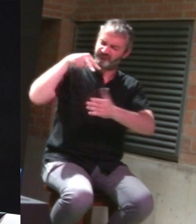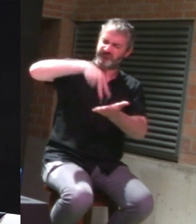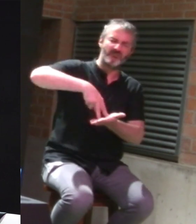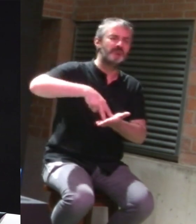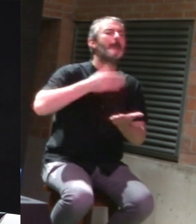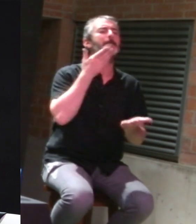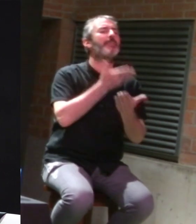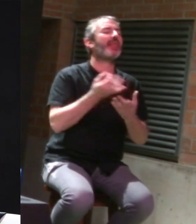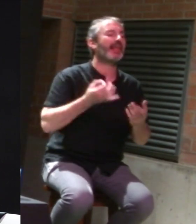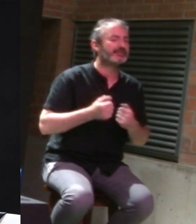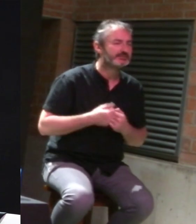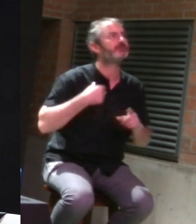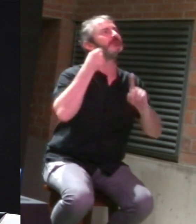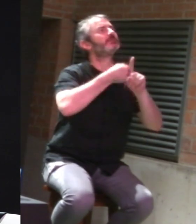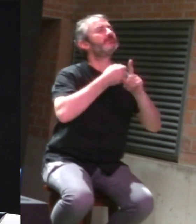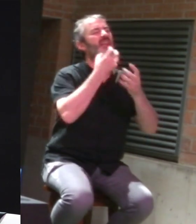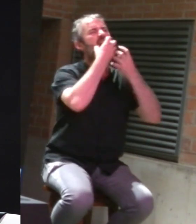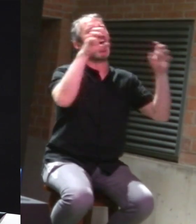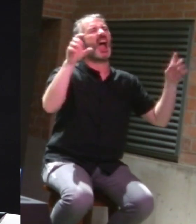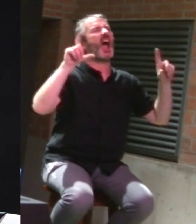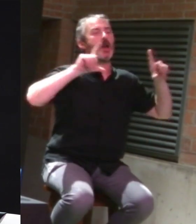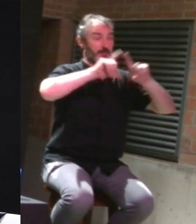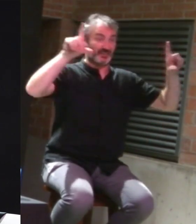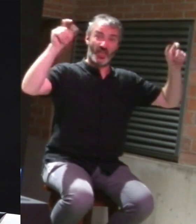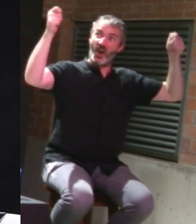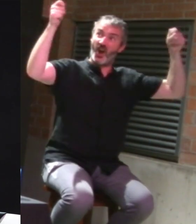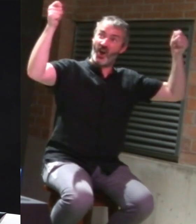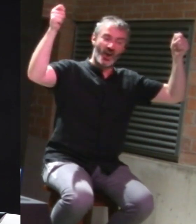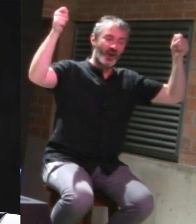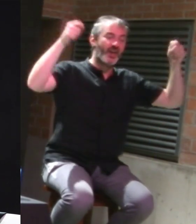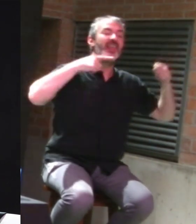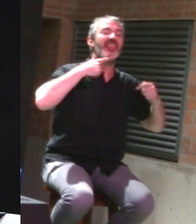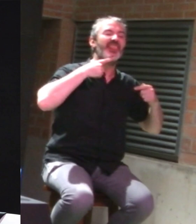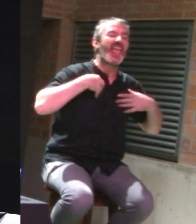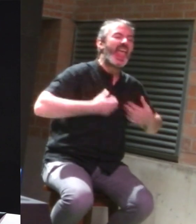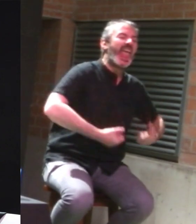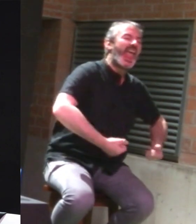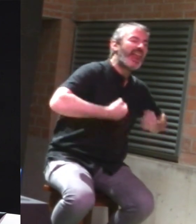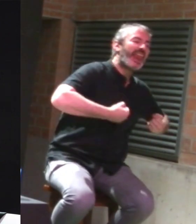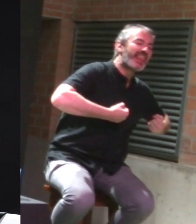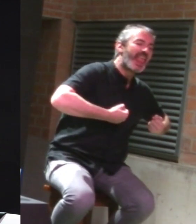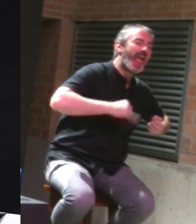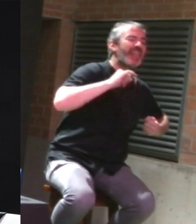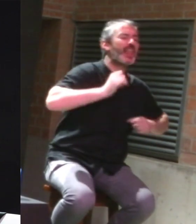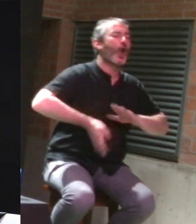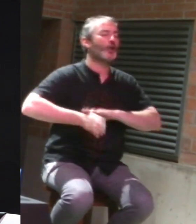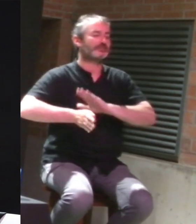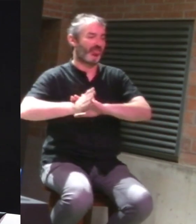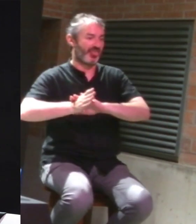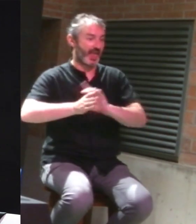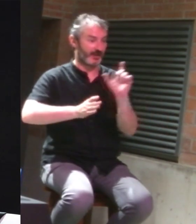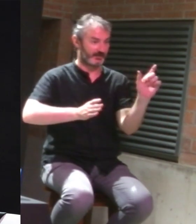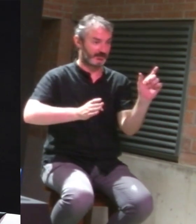carrer? Quin és el seu crit de guerra? Què deia la manifestació? Energia i constància. Constància és un